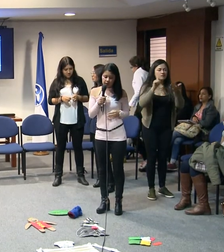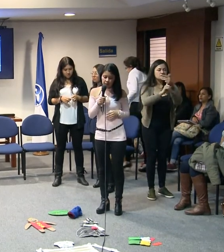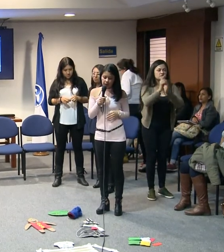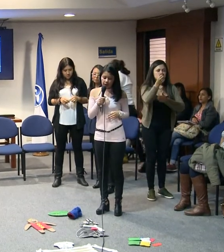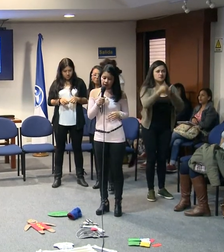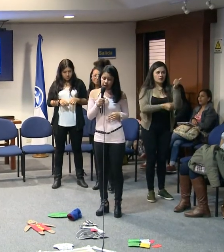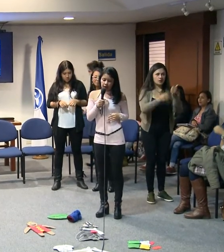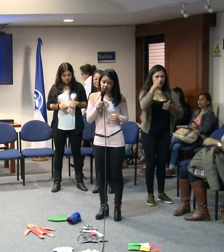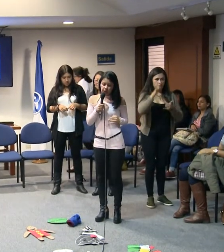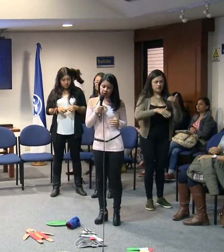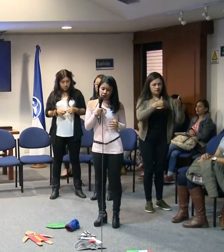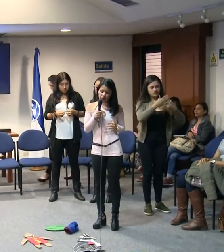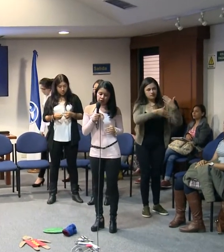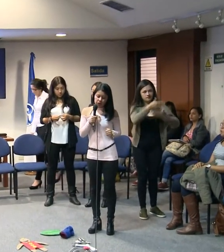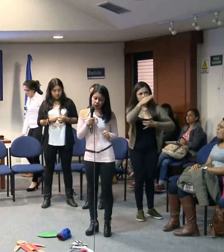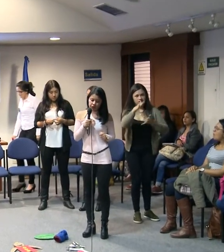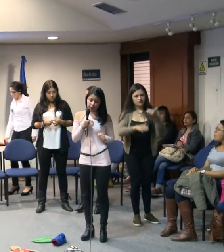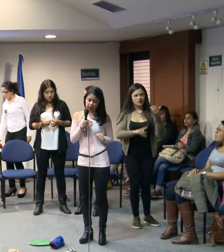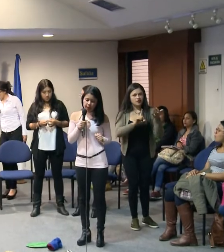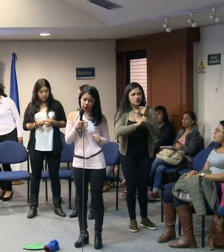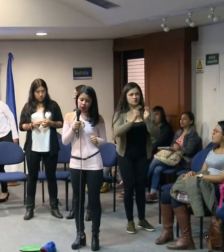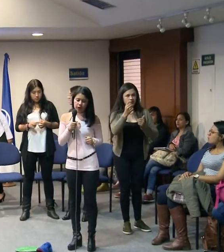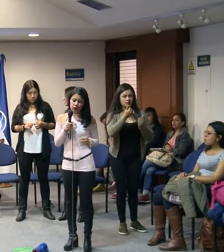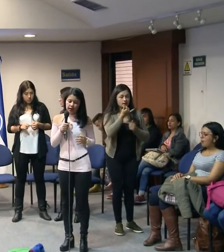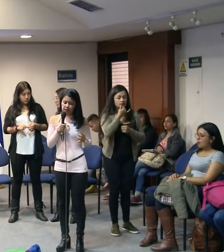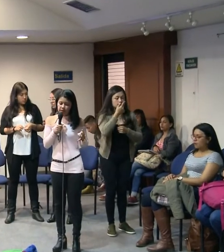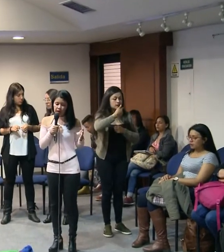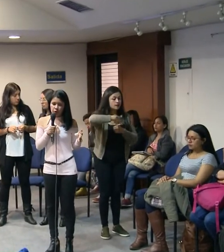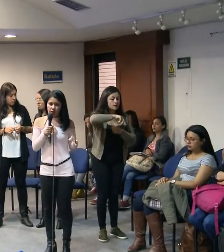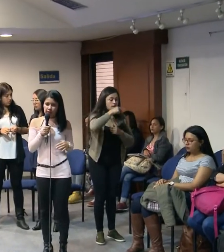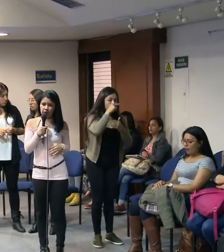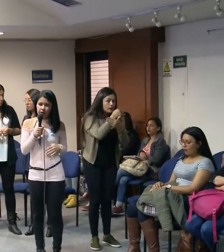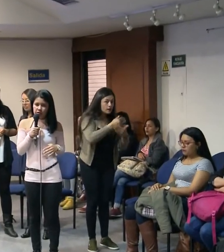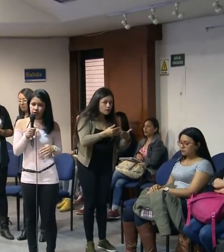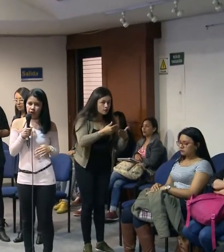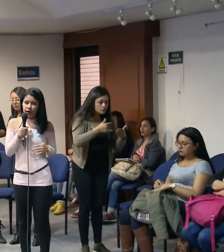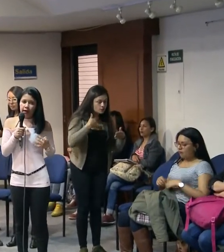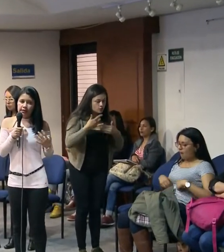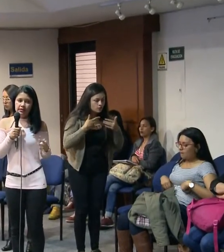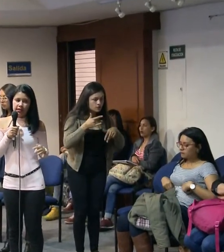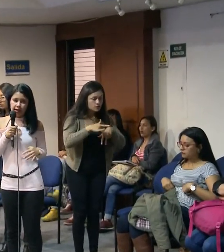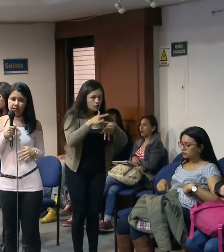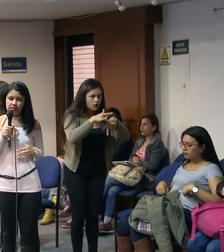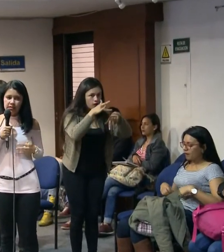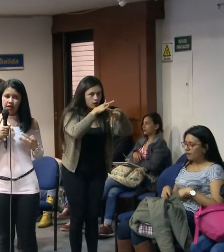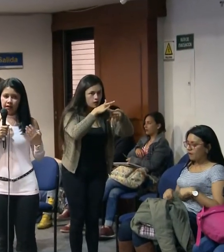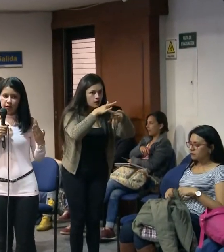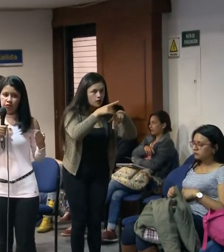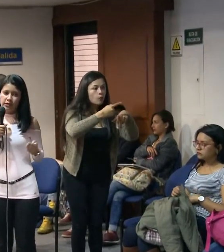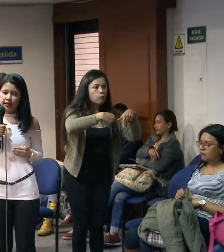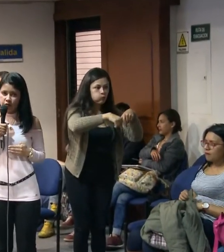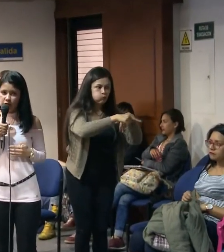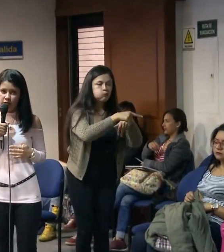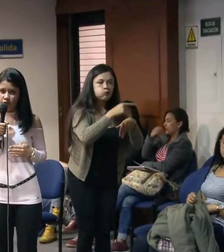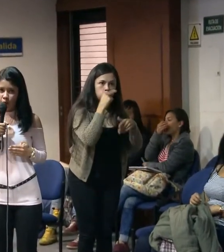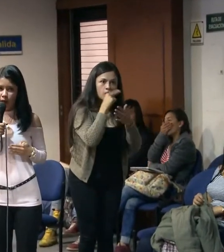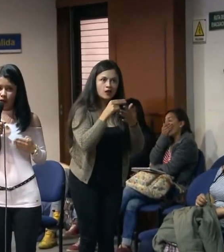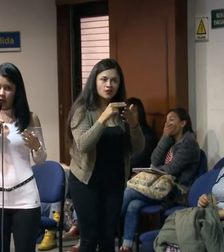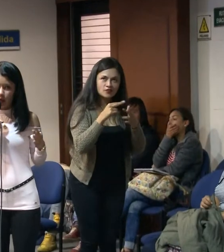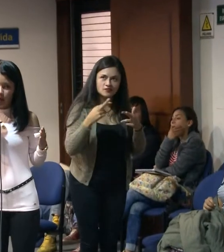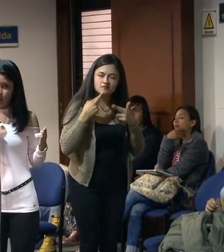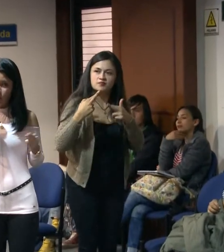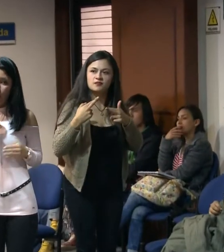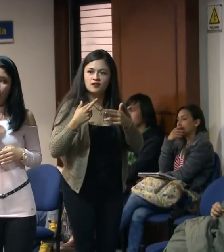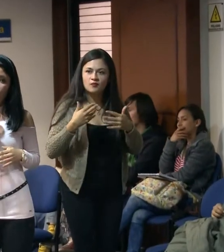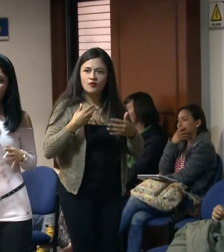observamos finalmente fue que los niños, cuando realizábamos la activación, sí existían respuestas por